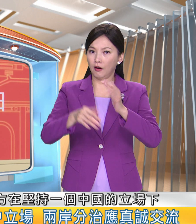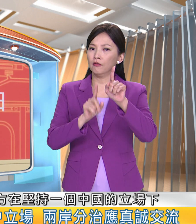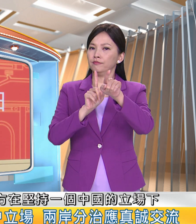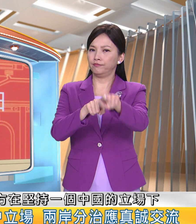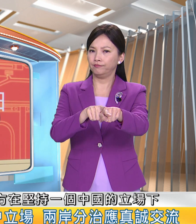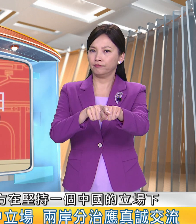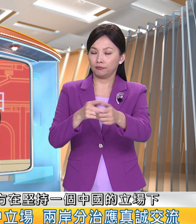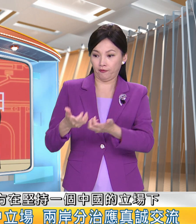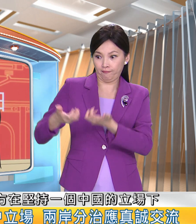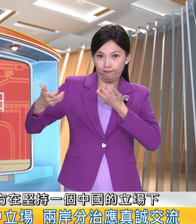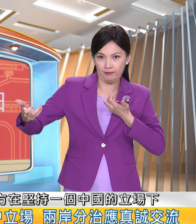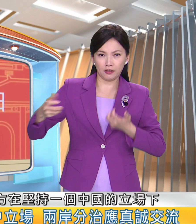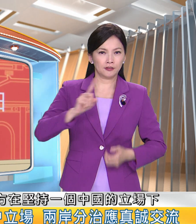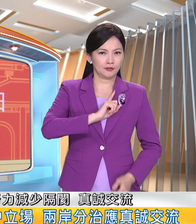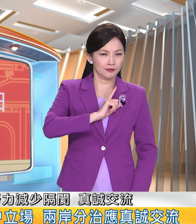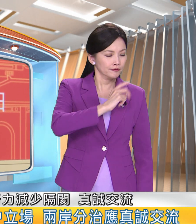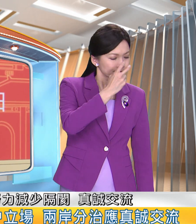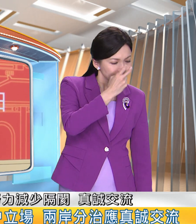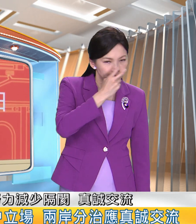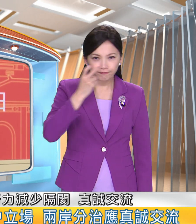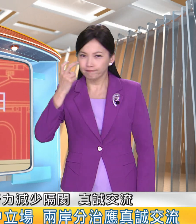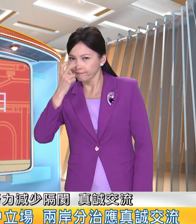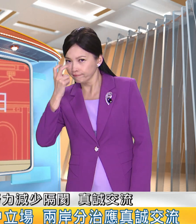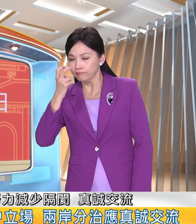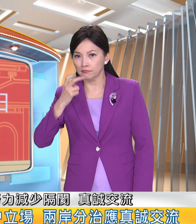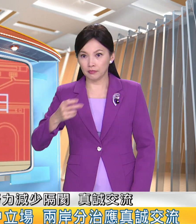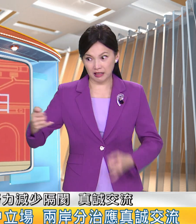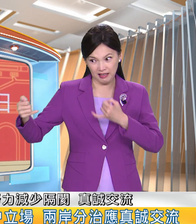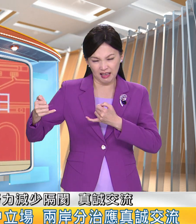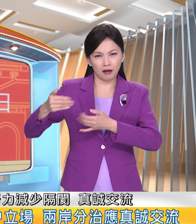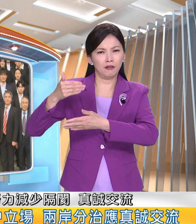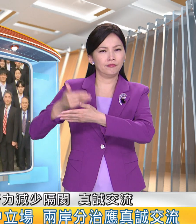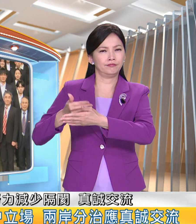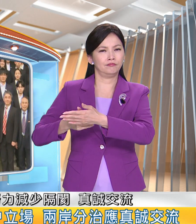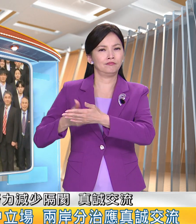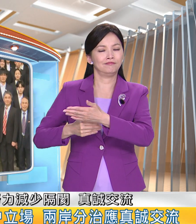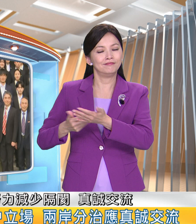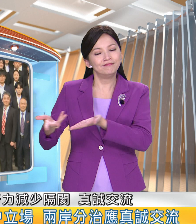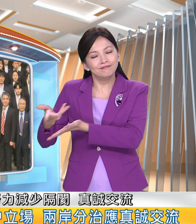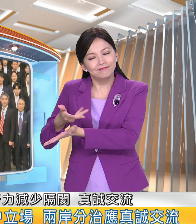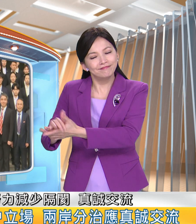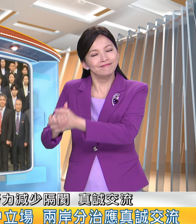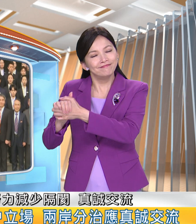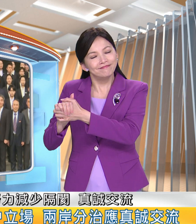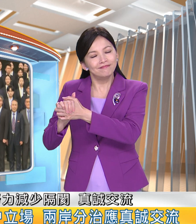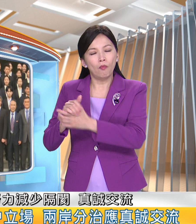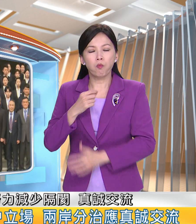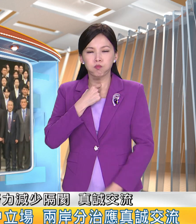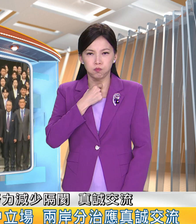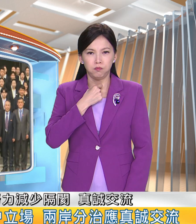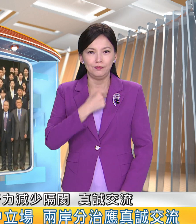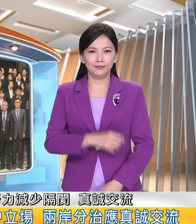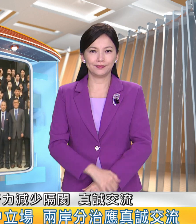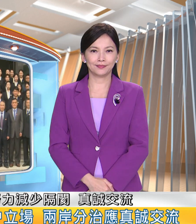下，两岸分治，要努力减少隔阂，真诚交流。